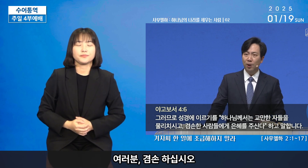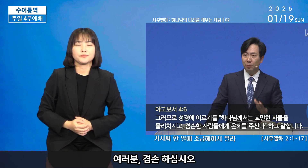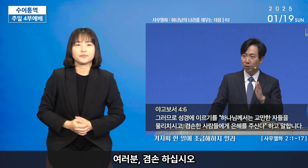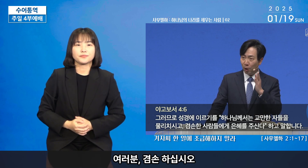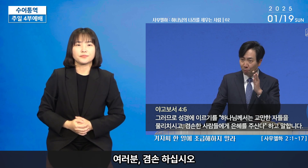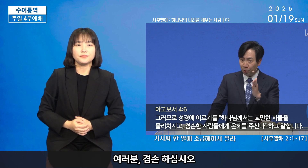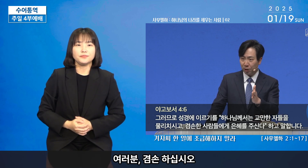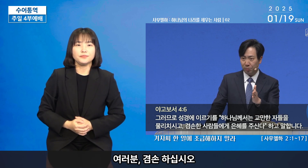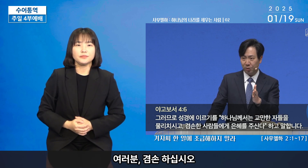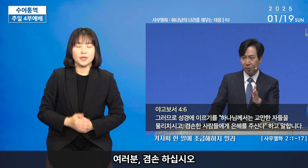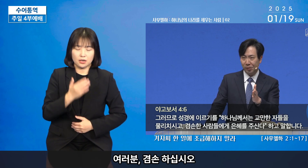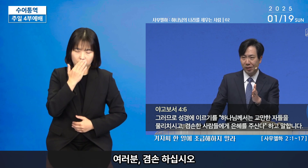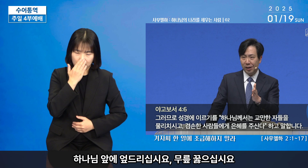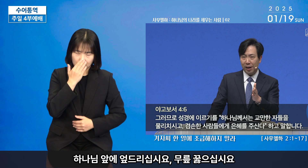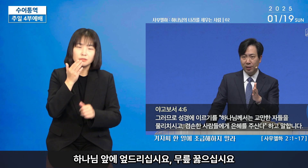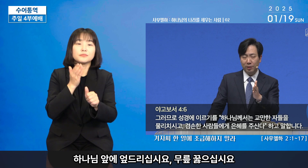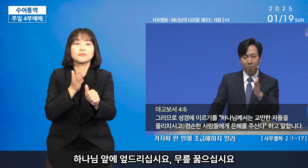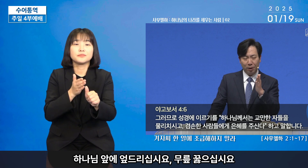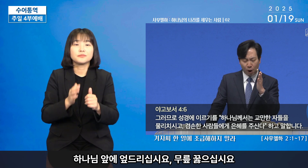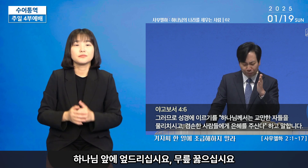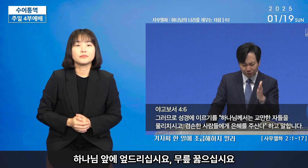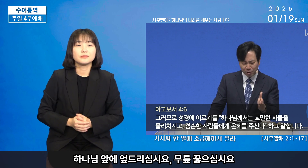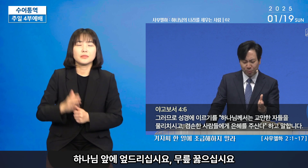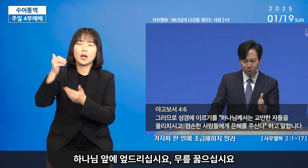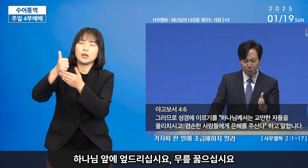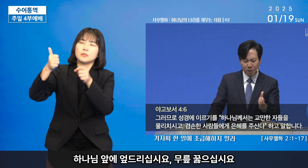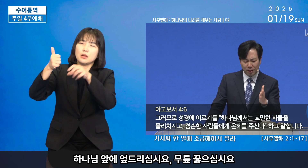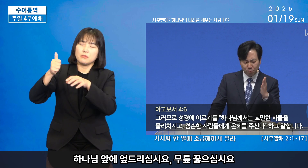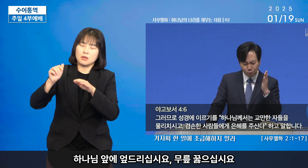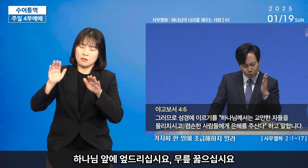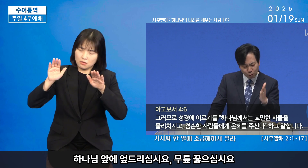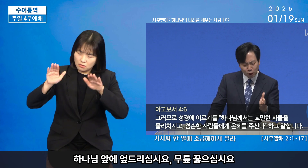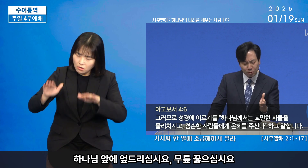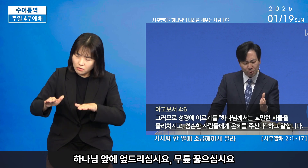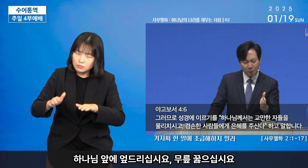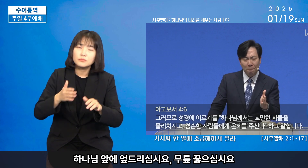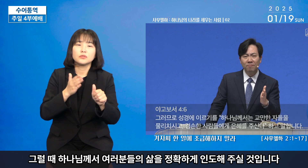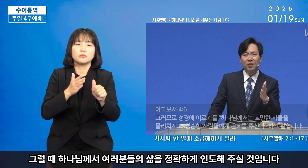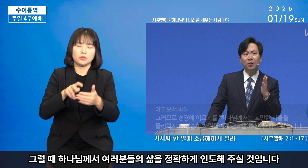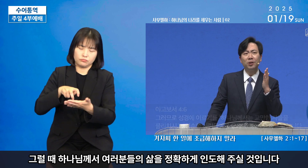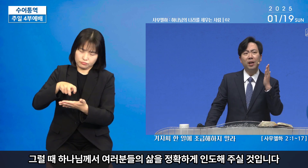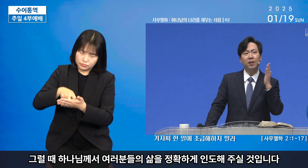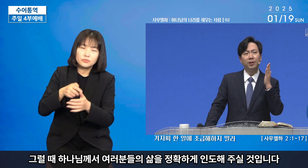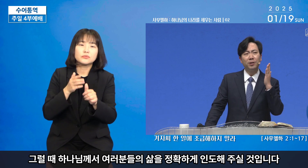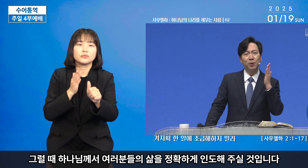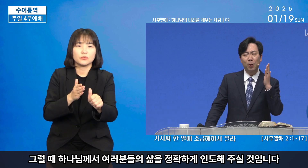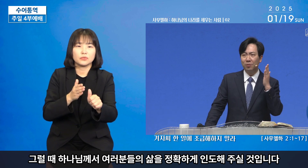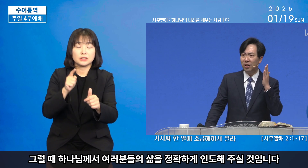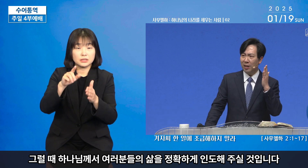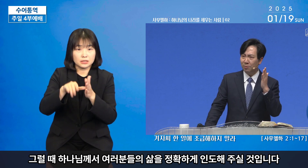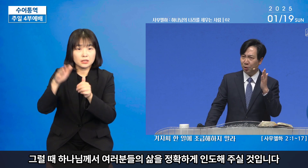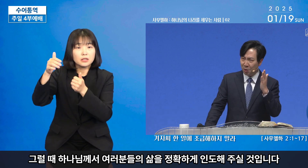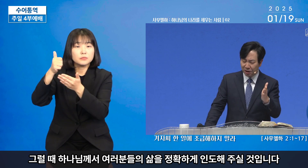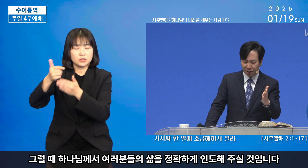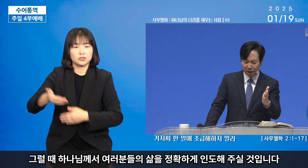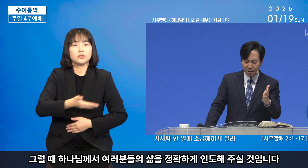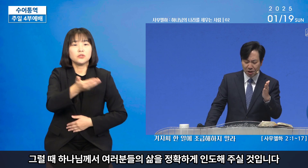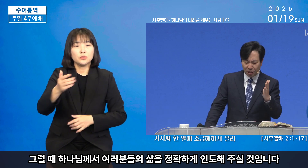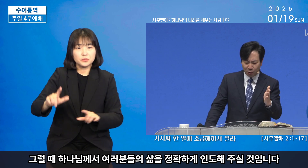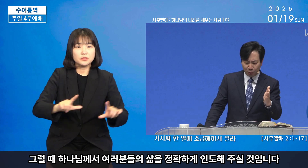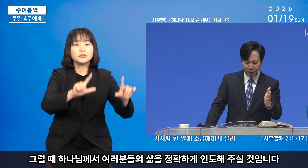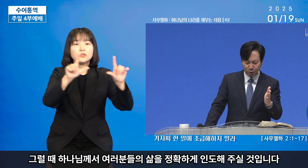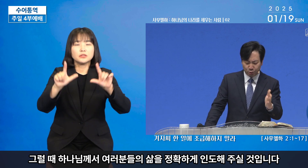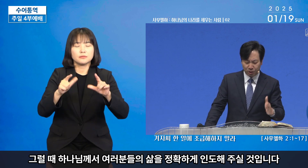했습니다. 여러분 겸손하십시오. 하나님 앞에 엎드리십시오. 무릎 꿇으십시오. 그럴 때 하나님께서 여러분들의 삶을